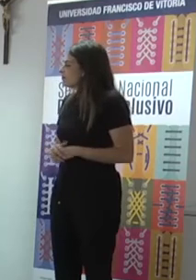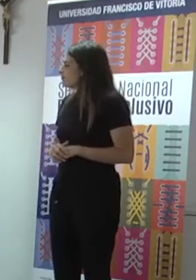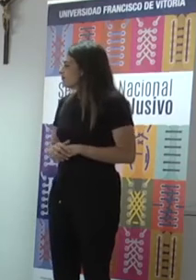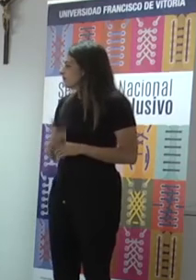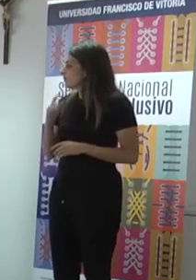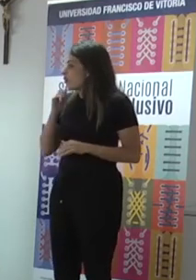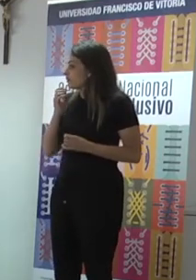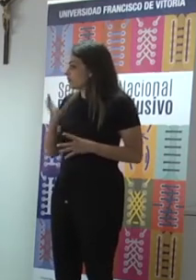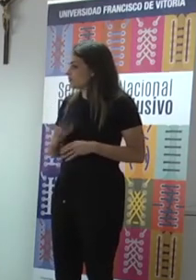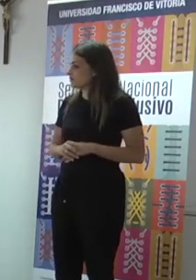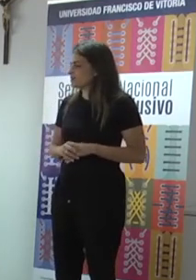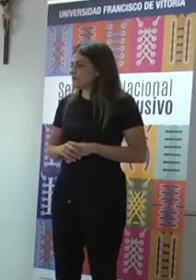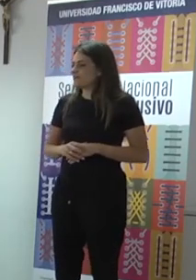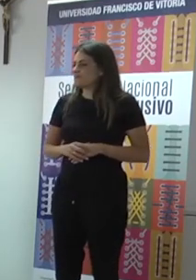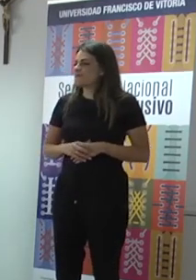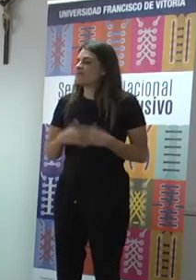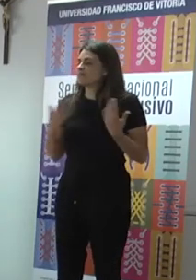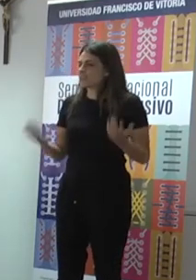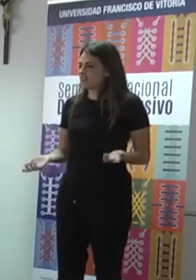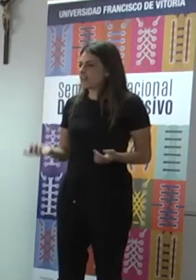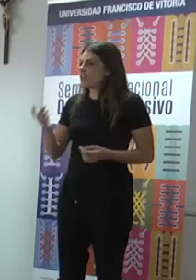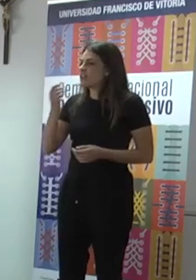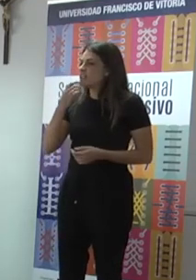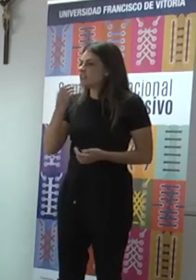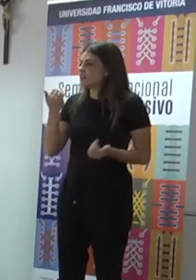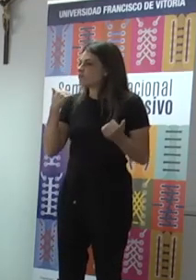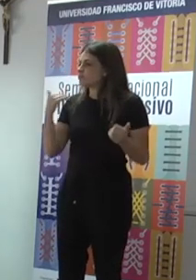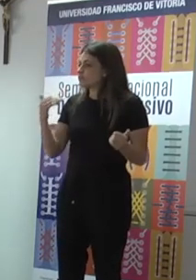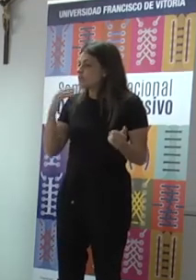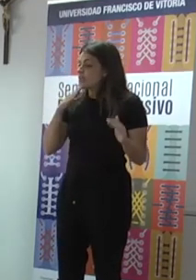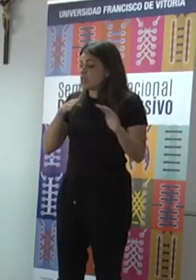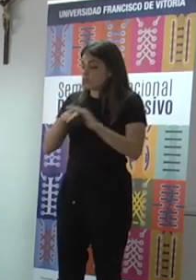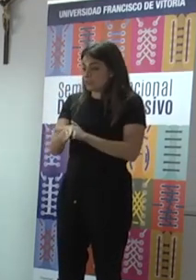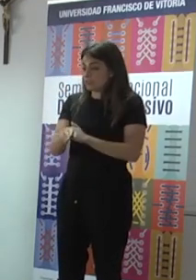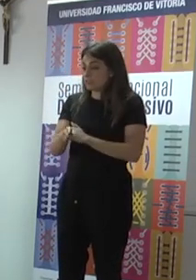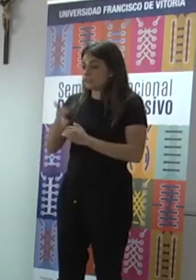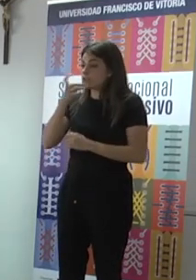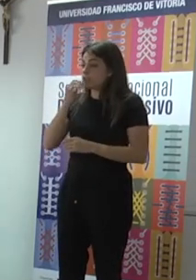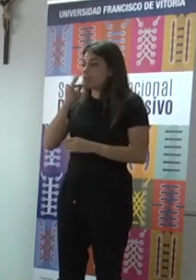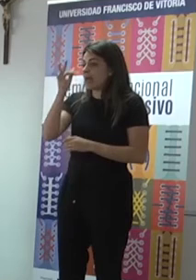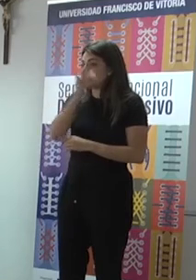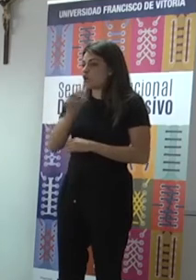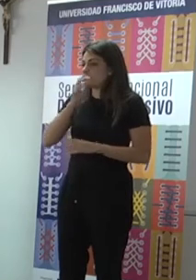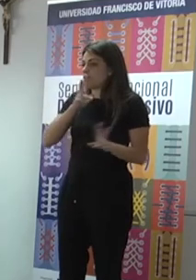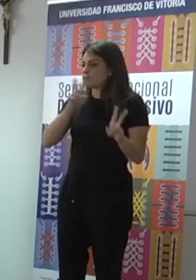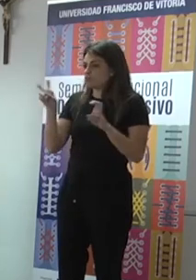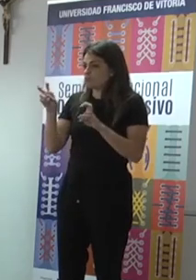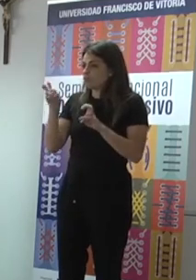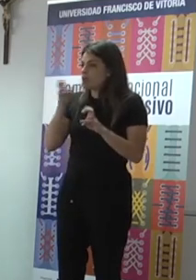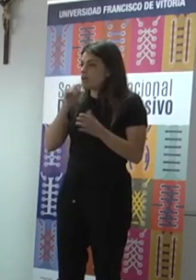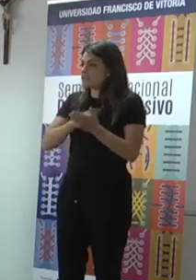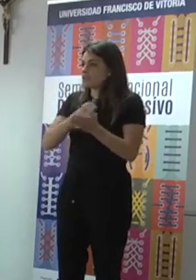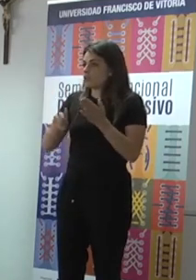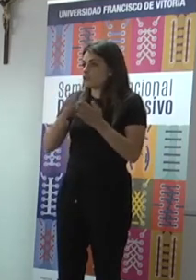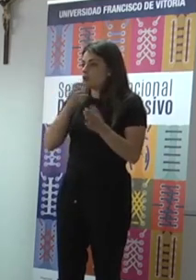¿ves? Entonces, una vez entré a INEF, pues ya pues la serie de asignaturas teóricas, que ahí no tuve ningún problema con ninguna, y las